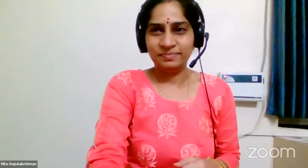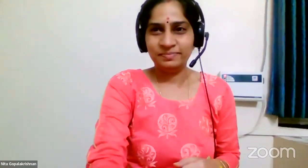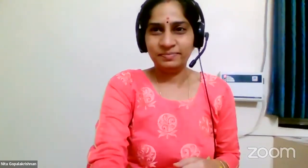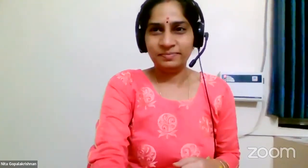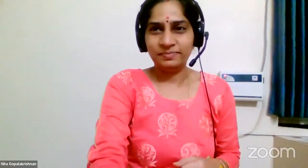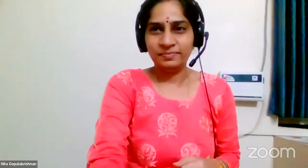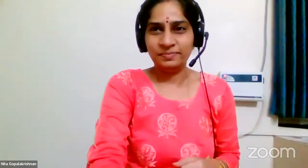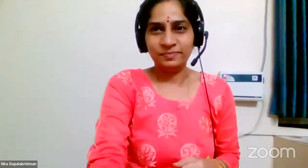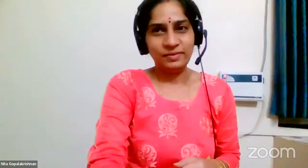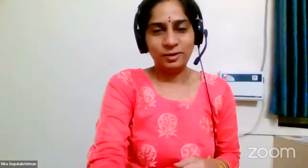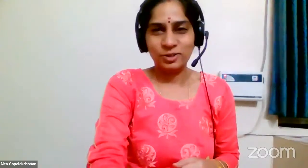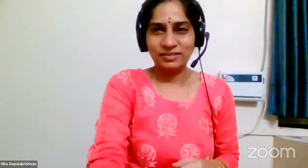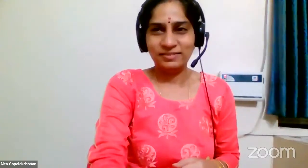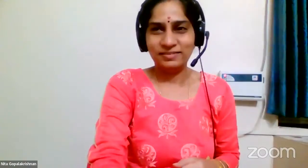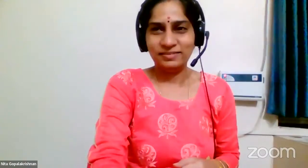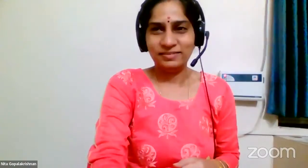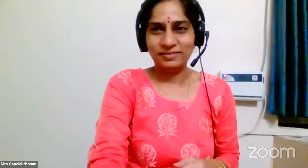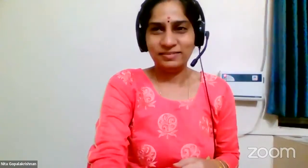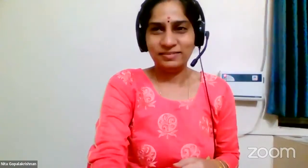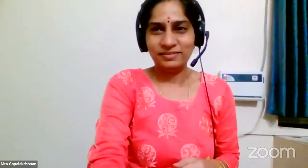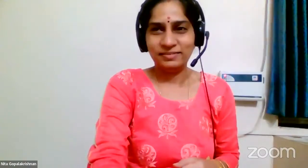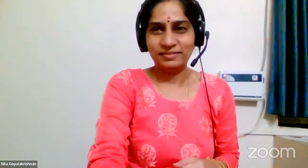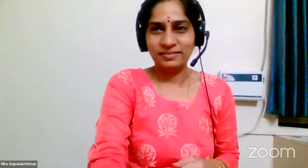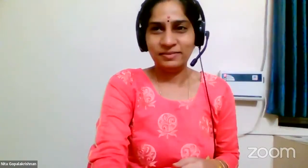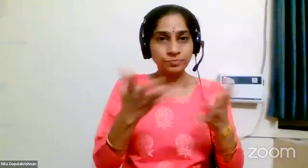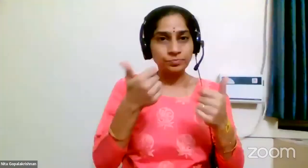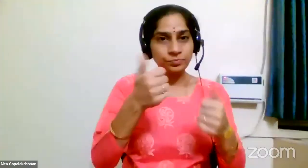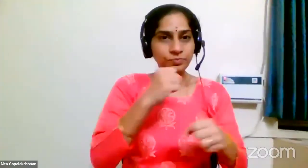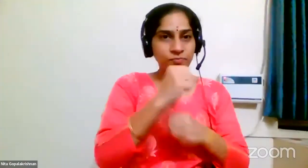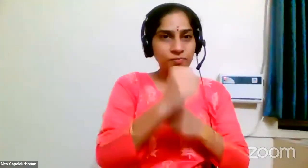क्या हम स्टार्ट करेंगे? हाँ जी,